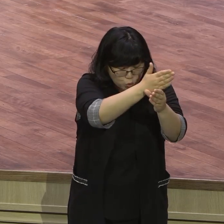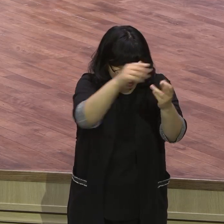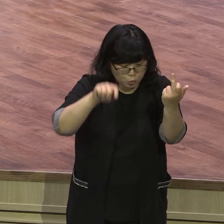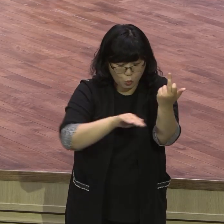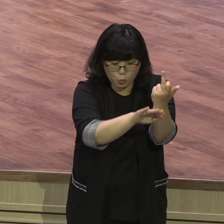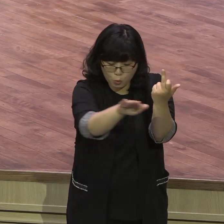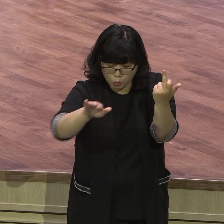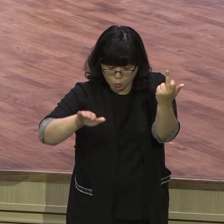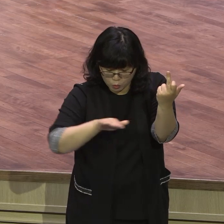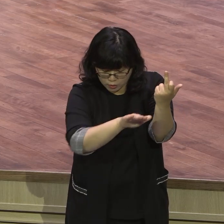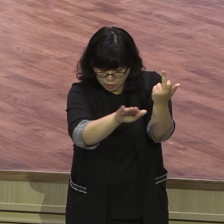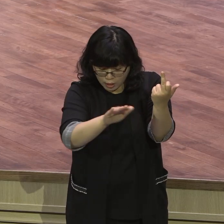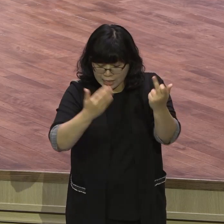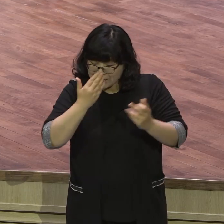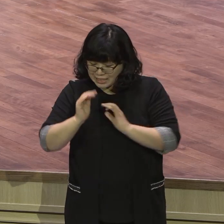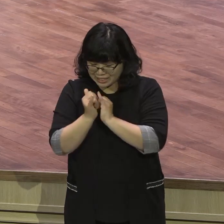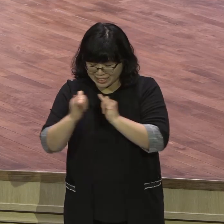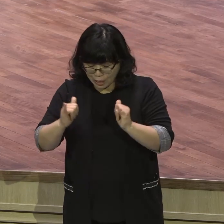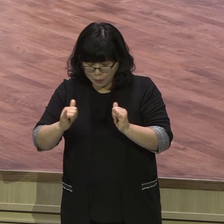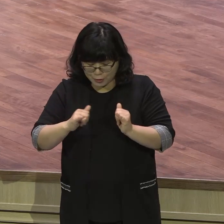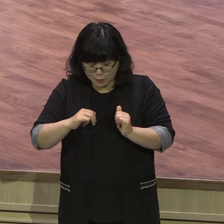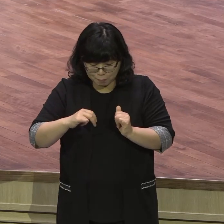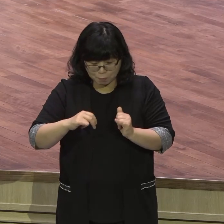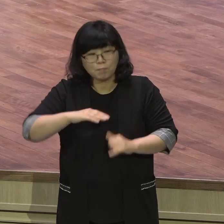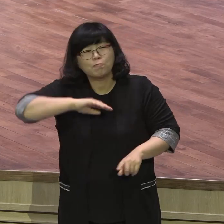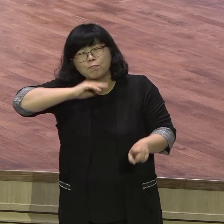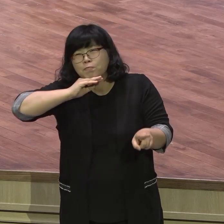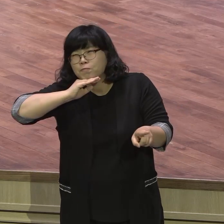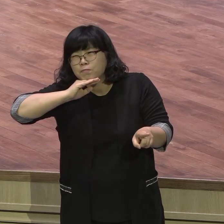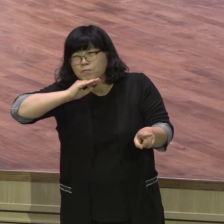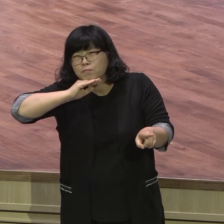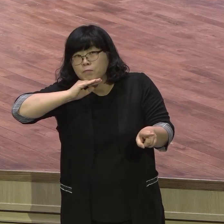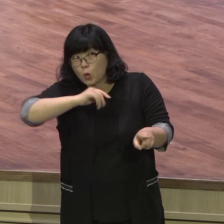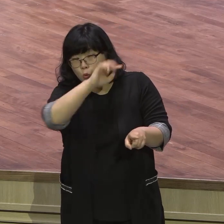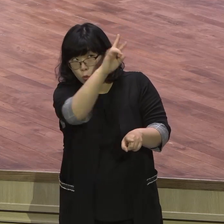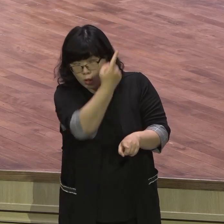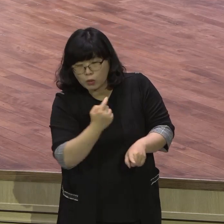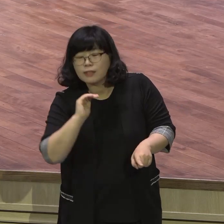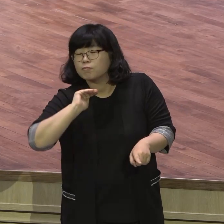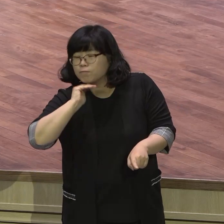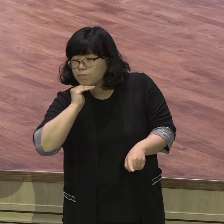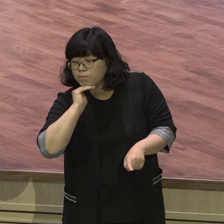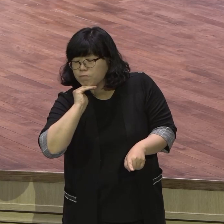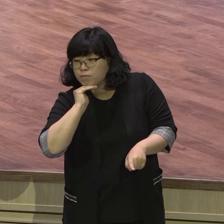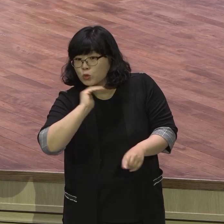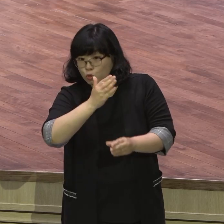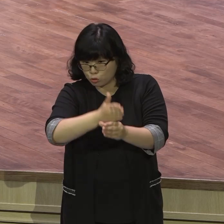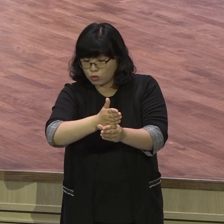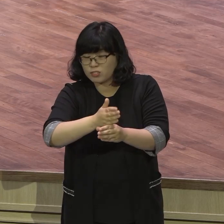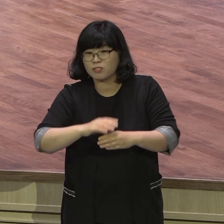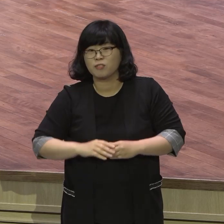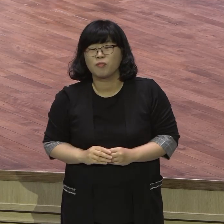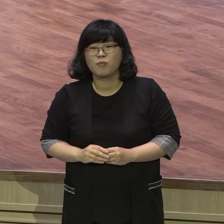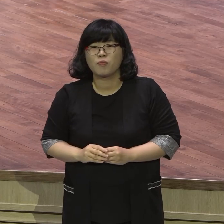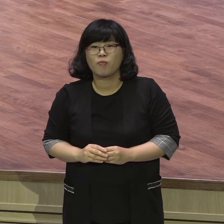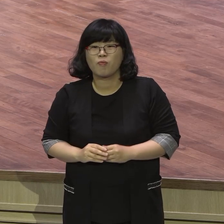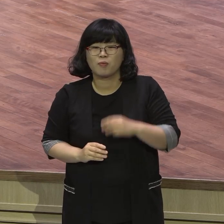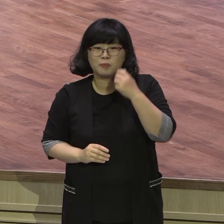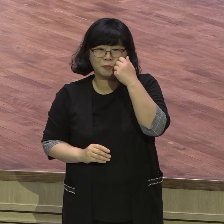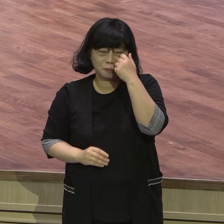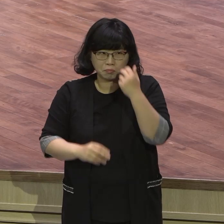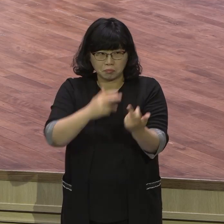앉아있으니까 기간이 길어진 거예요. 환경이 좋겠습니까? 신해산 밑에니까. 그러니까